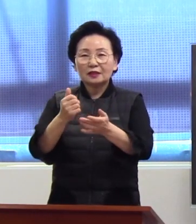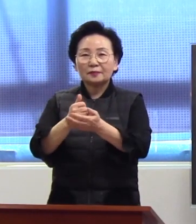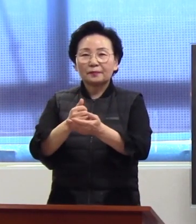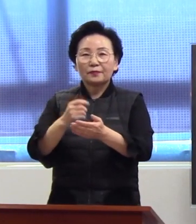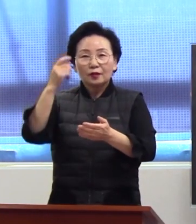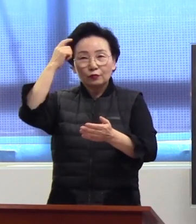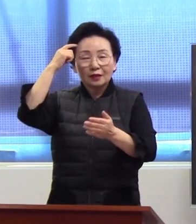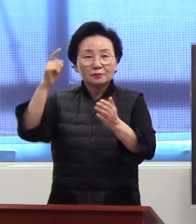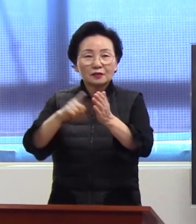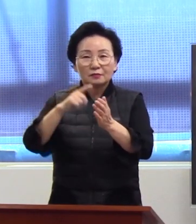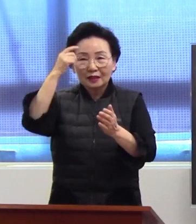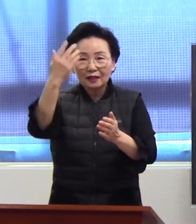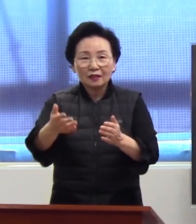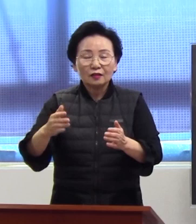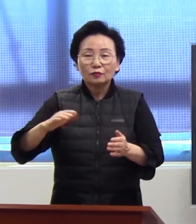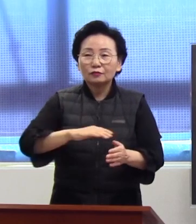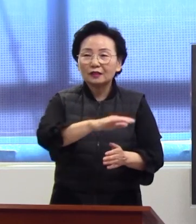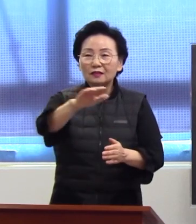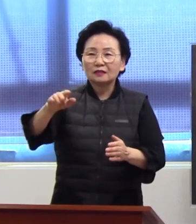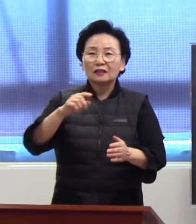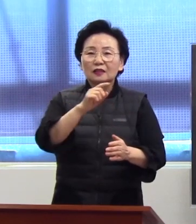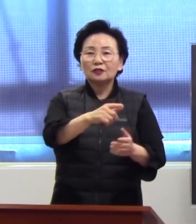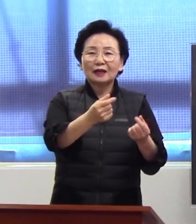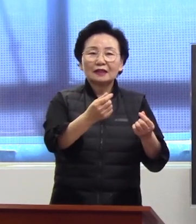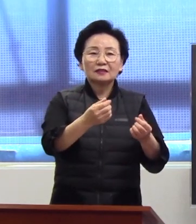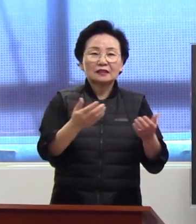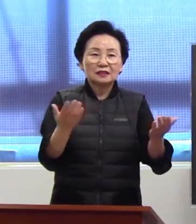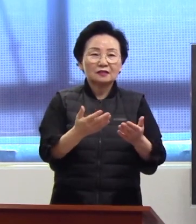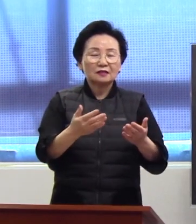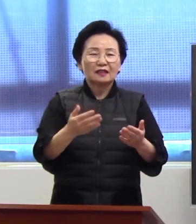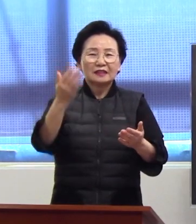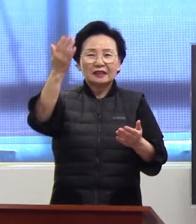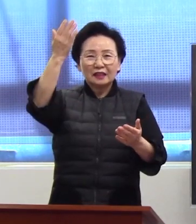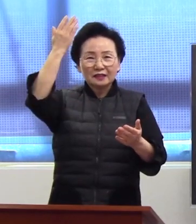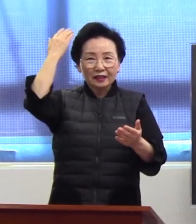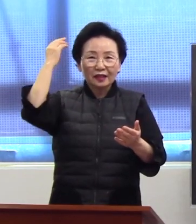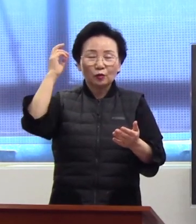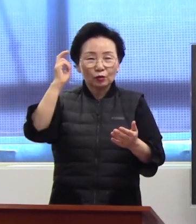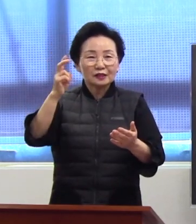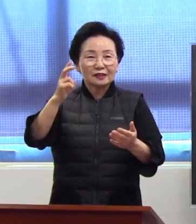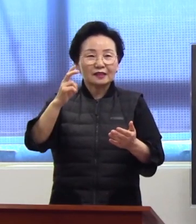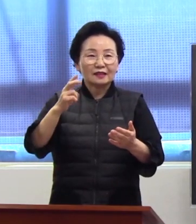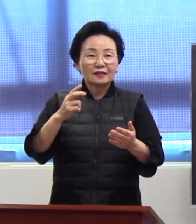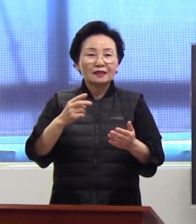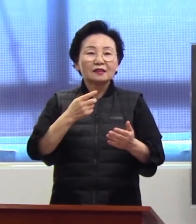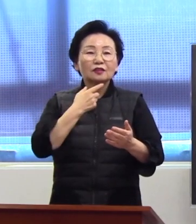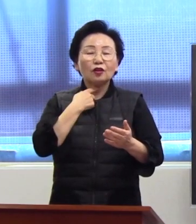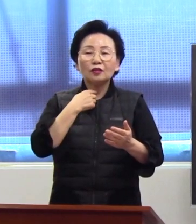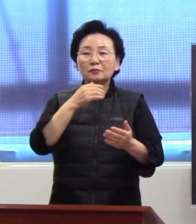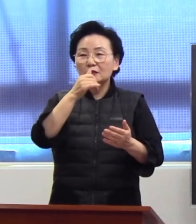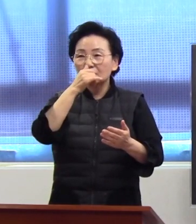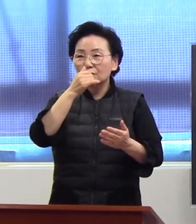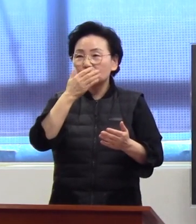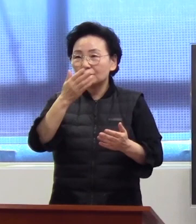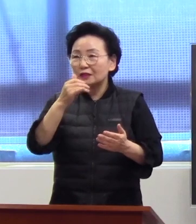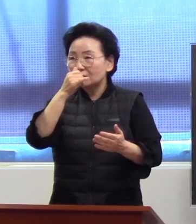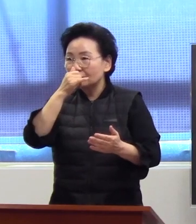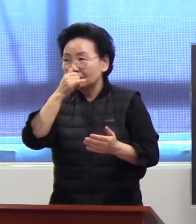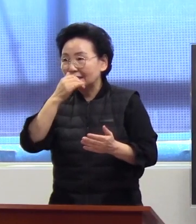예수님 왜 믿습니까? 우리는 그와 같은 일을 옛날에 혹시 경험 있을 수도 있어.